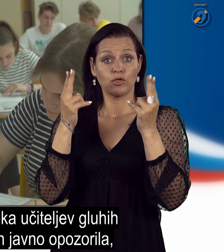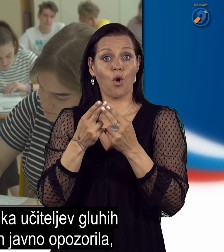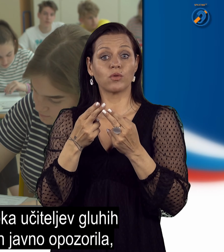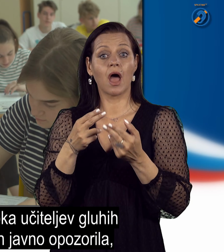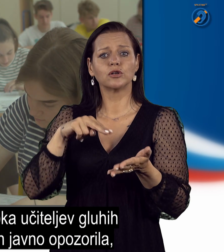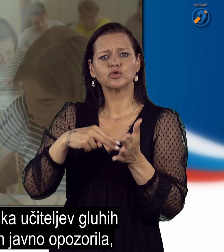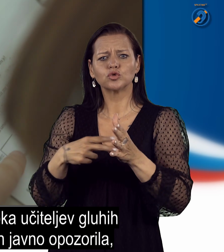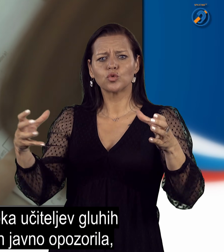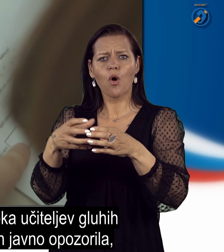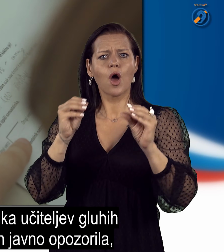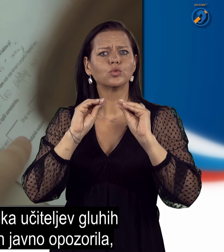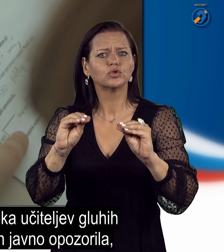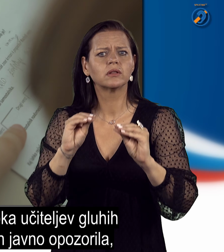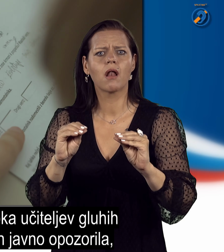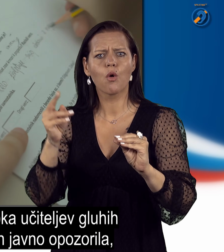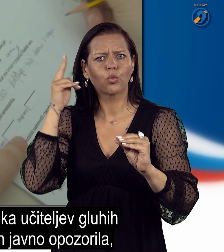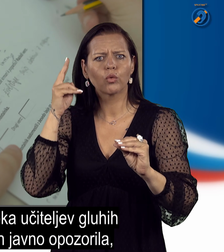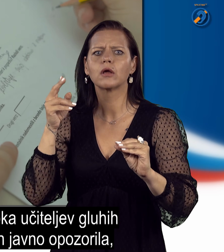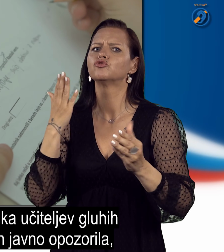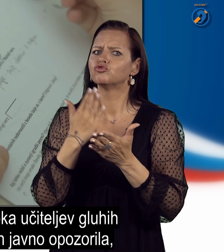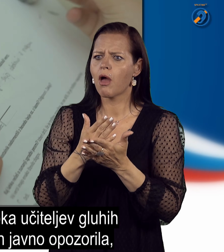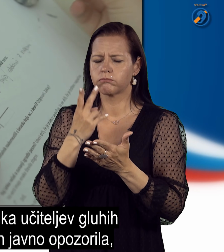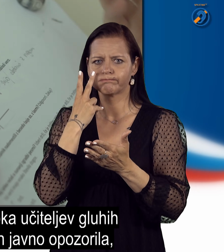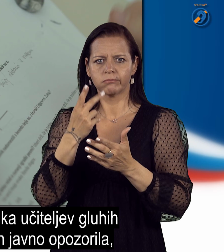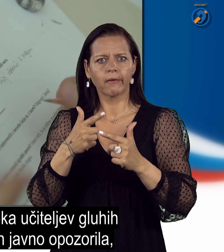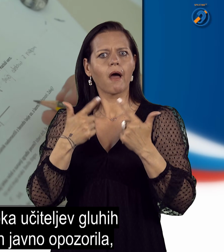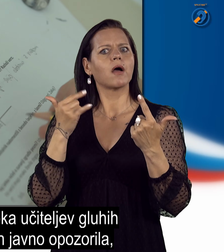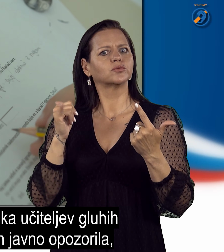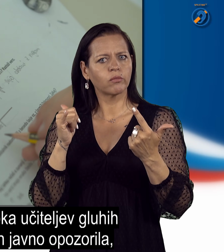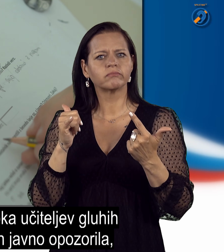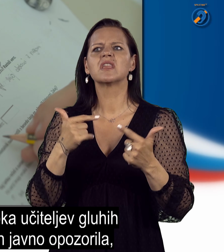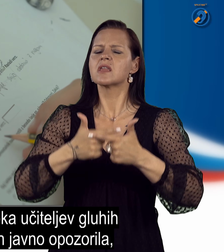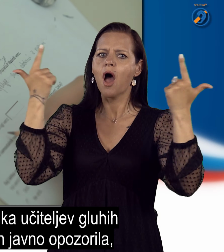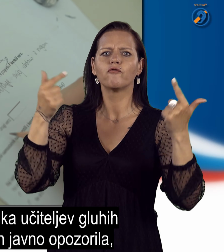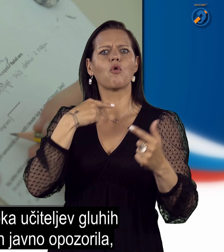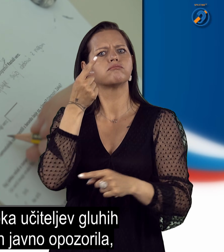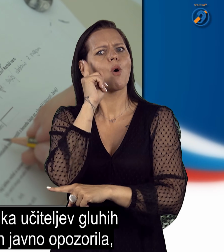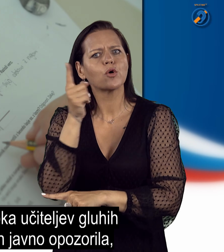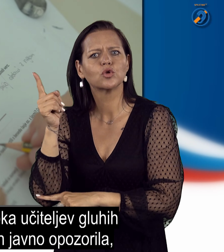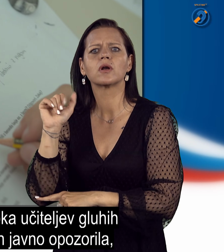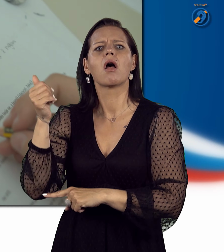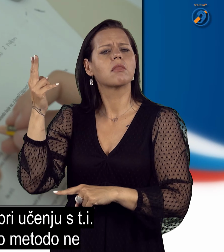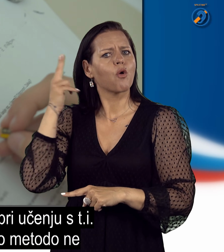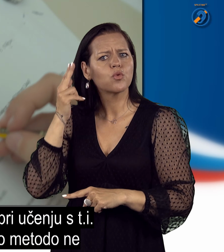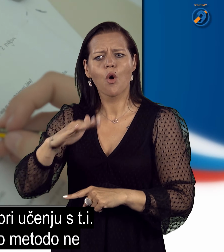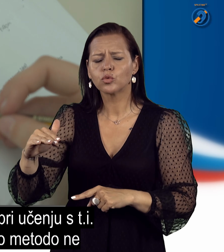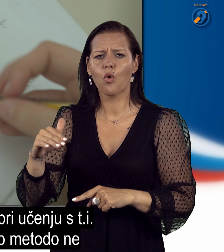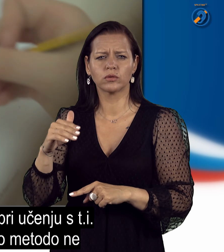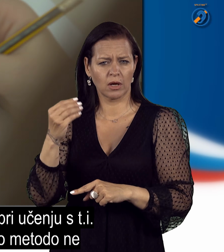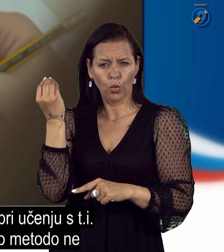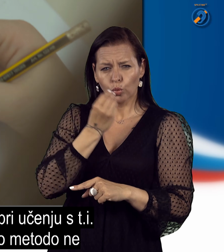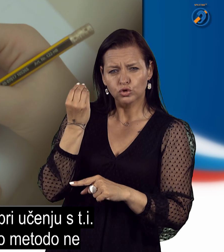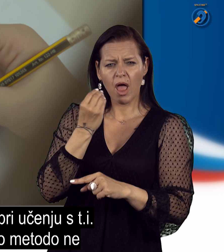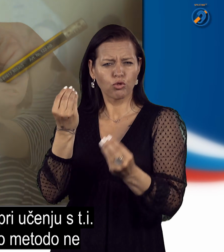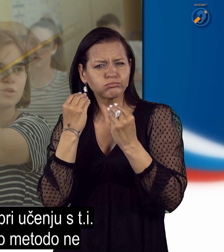že uvidela in javno opozorila, da gluhi otroci pri učenju s tako imenovano verbotonalno metodo ne dosegajo